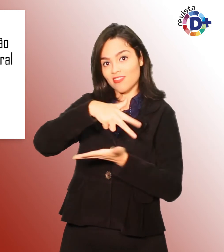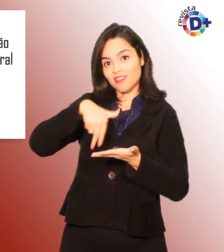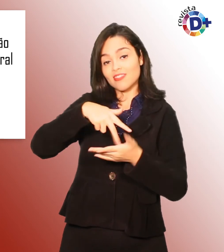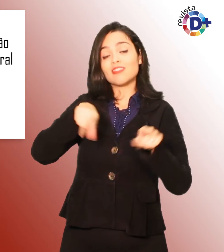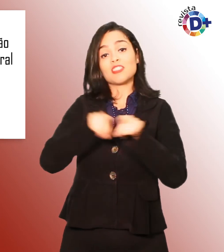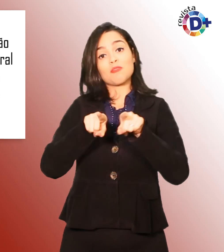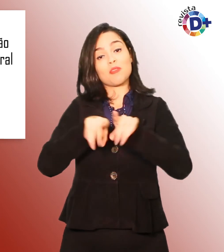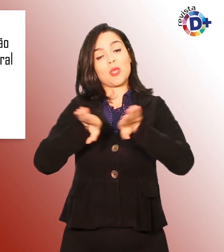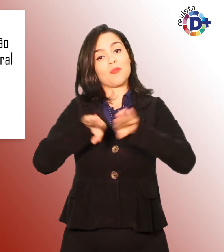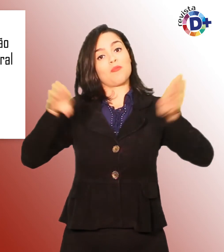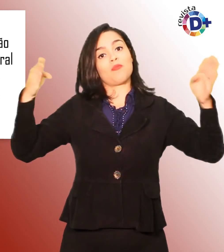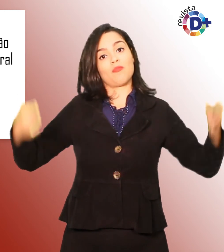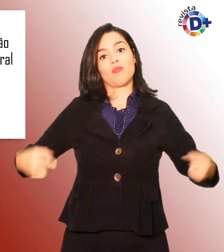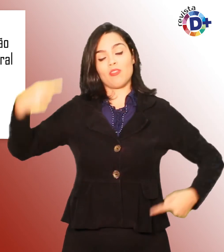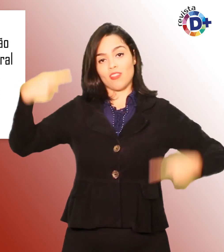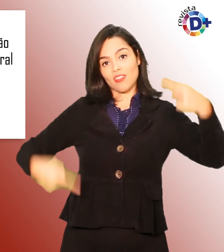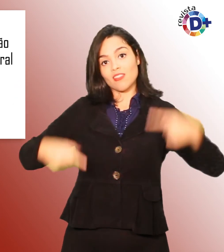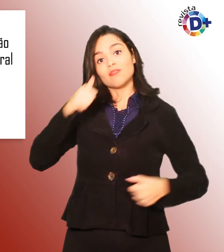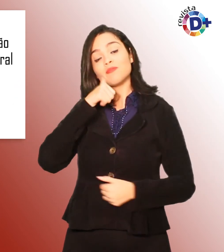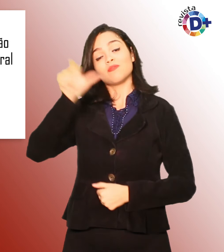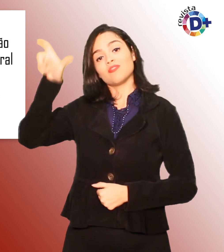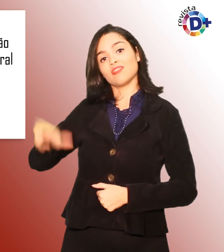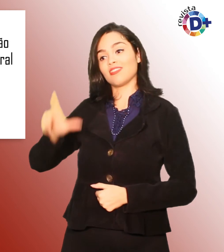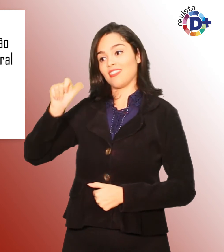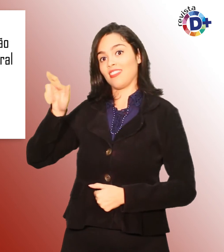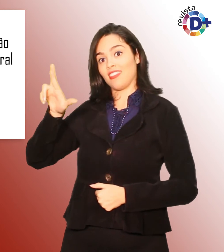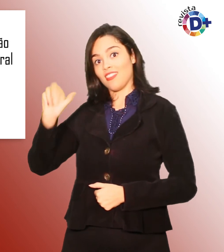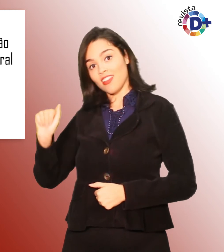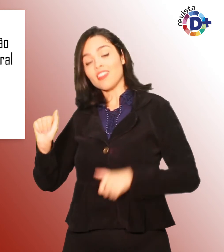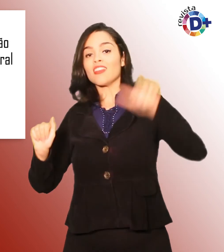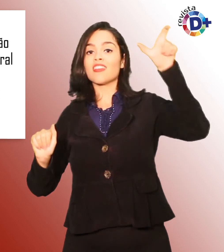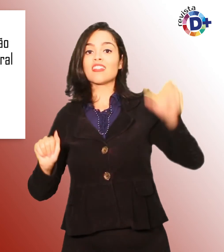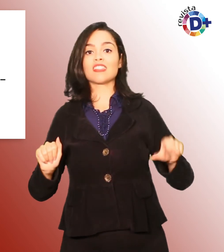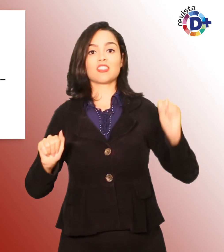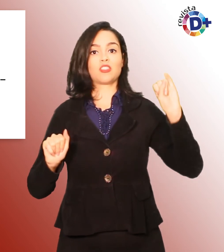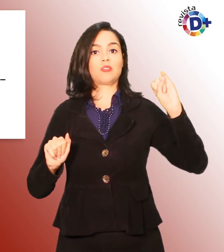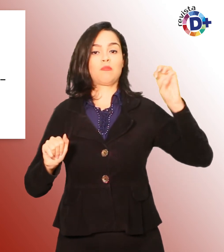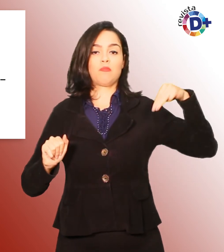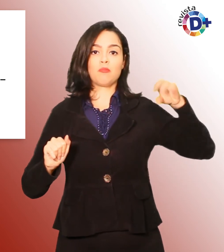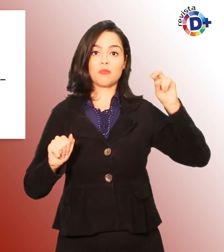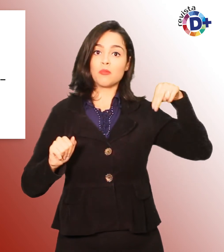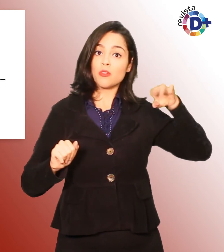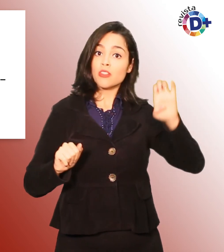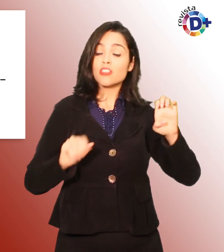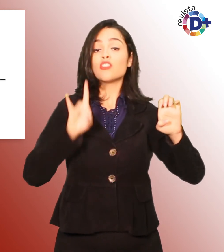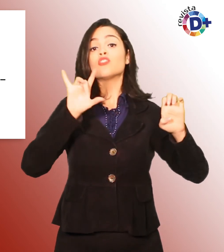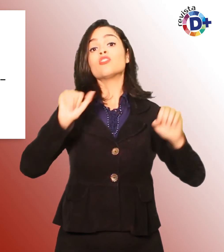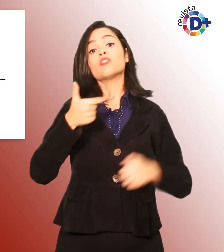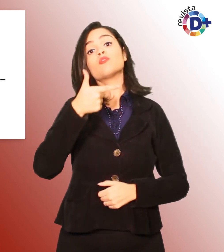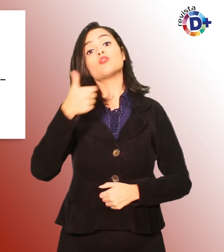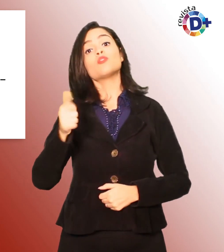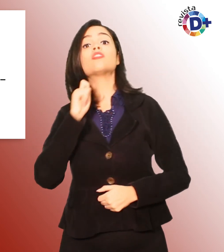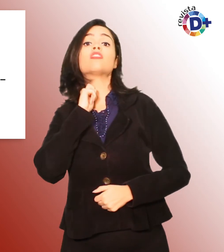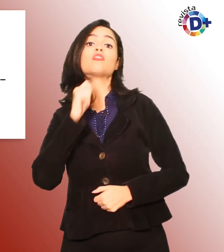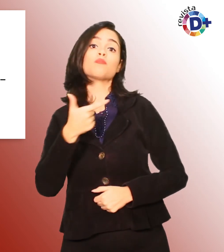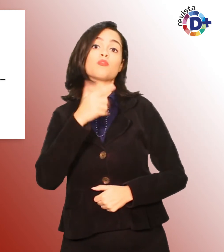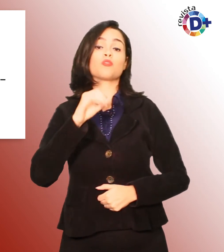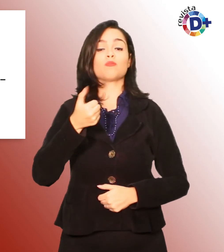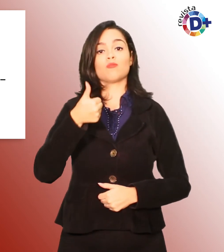debates com lara souza santana e simone urbano no dia 21 de abril de 2018 as quatro